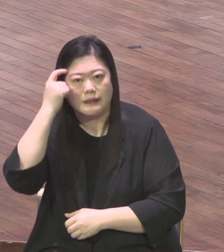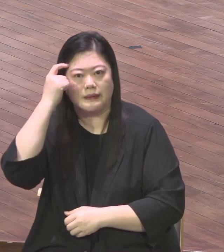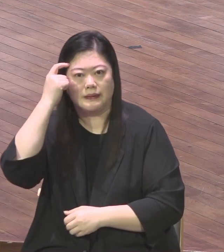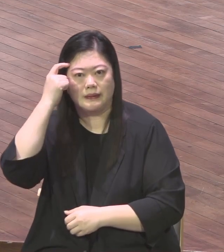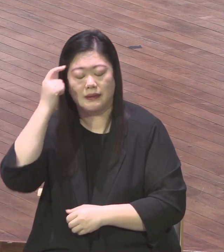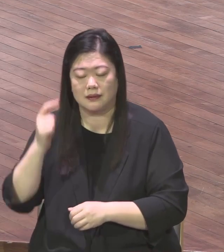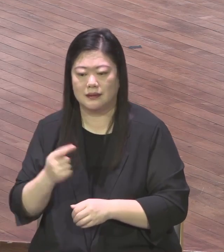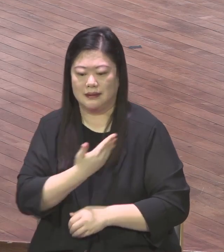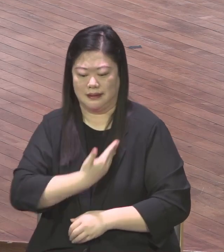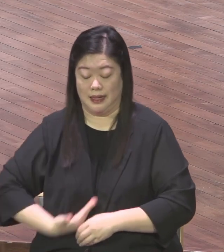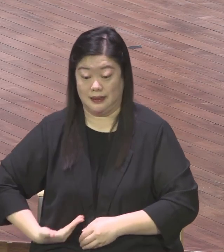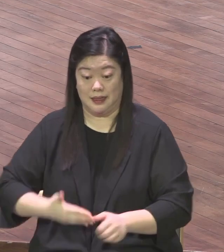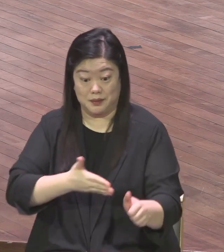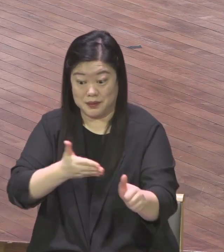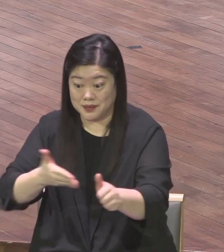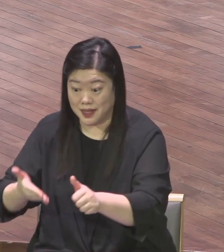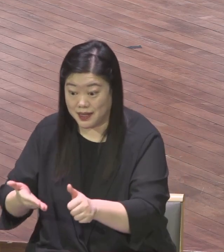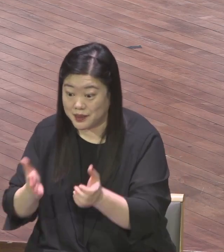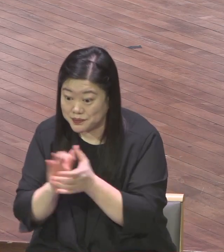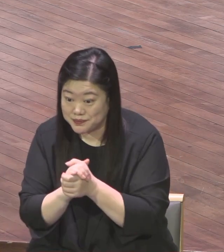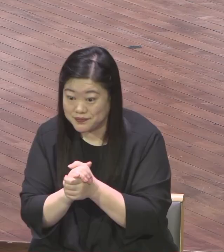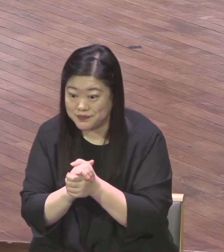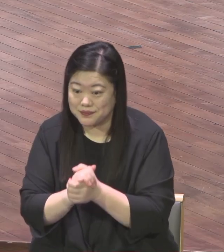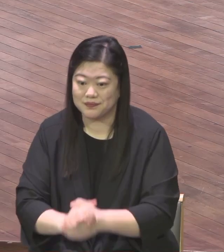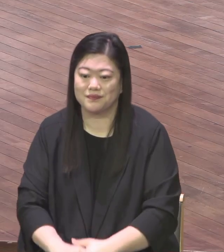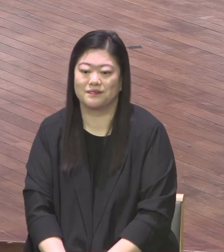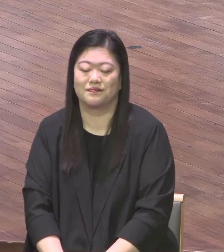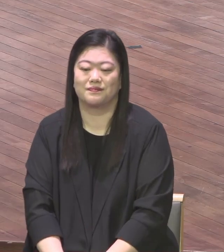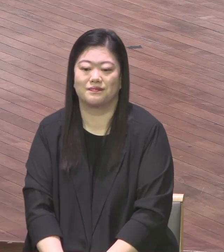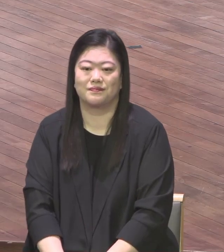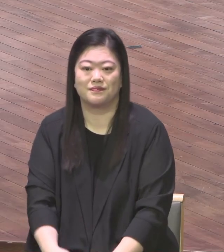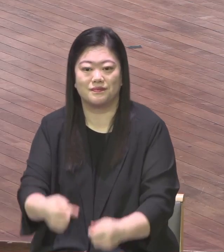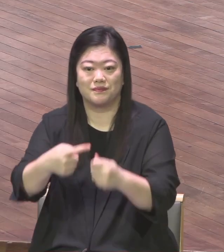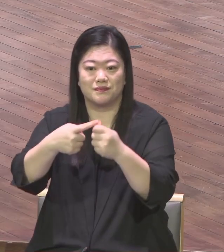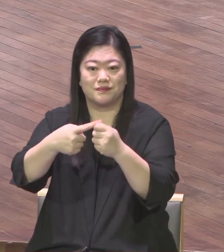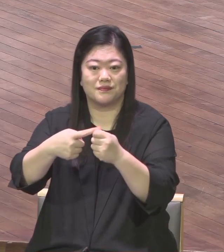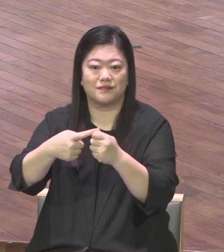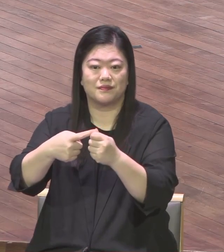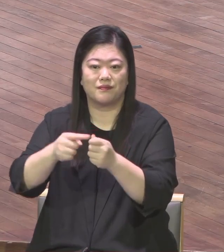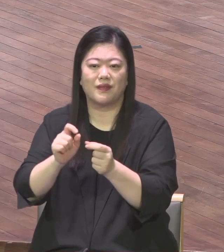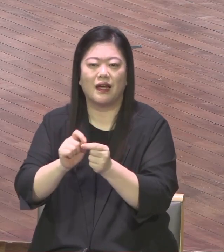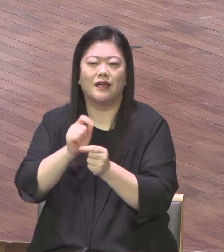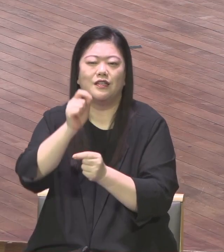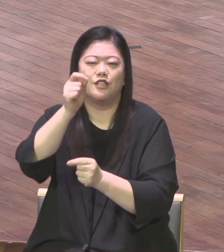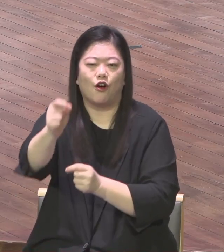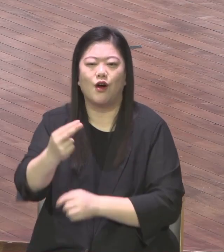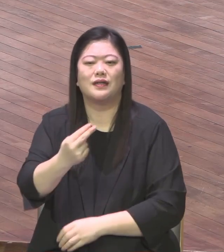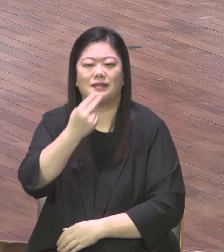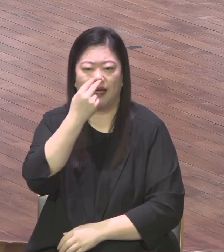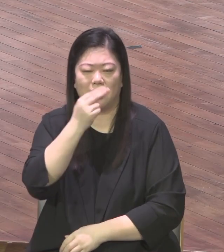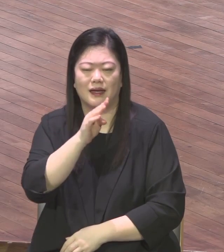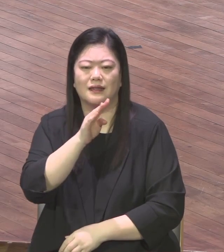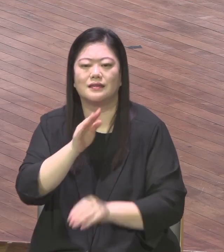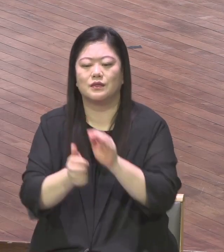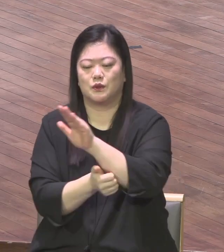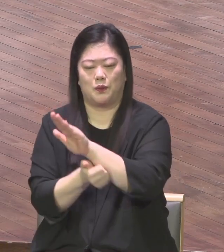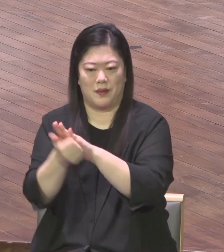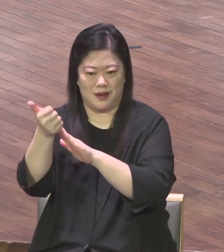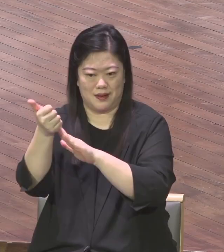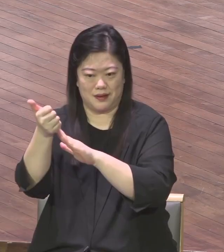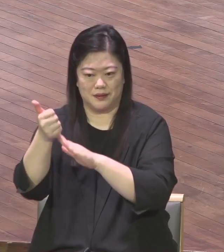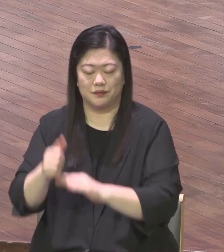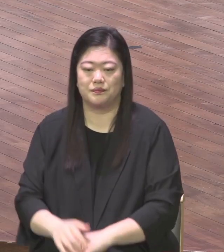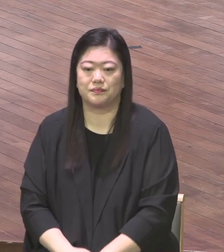참된 제자들 다 되시기를 주님으로 축복합니다. 그럼 첫째로 영생의 산 소망입니다.